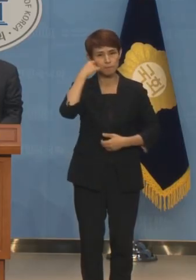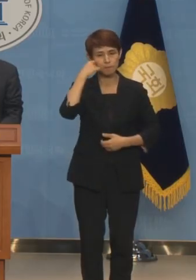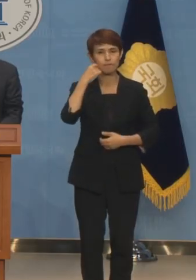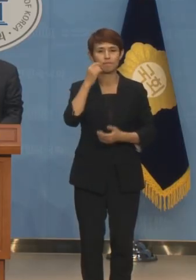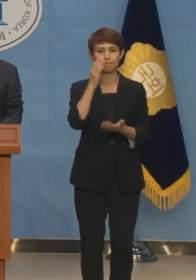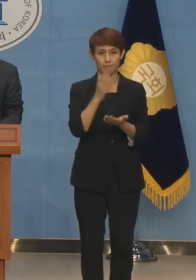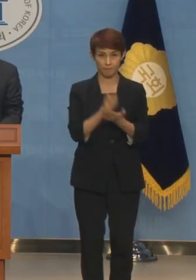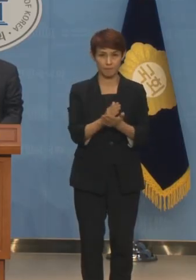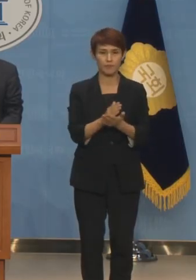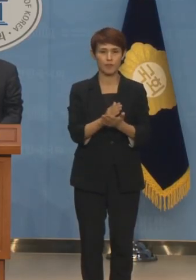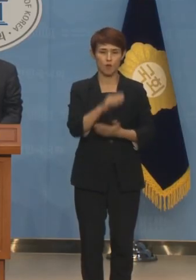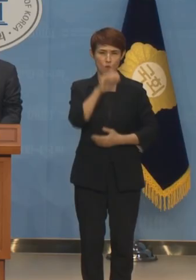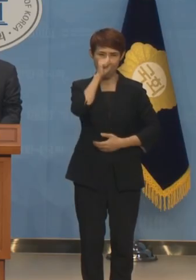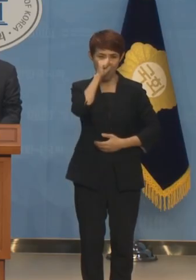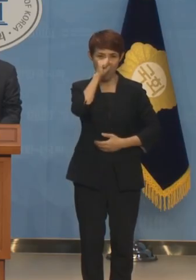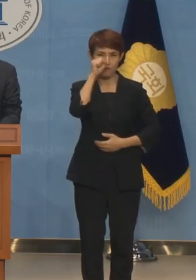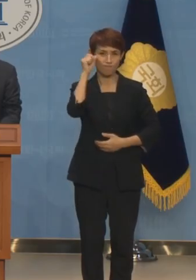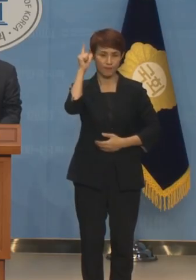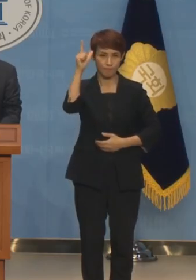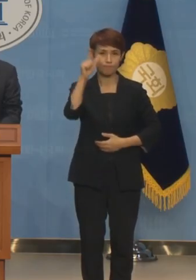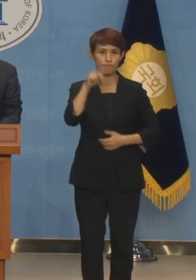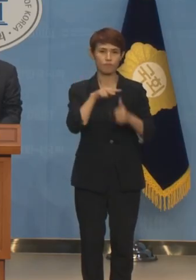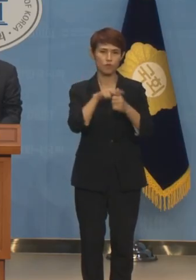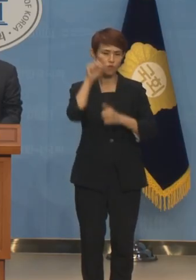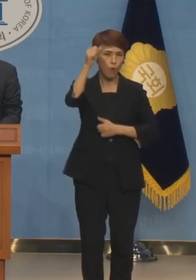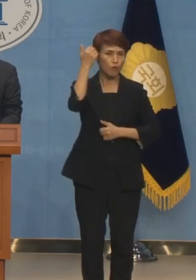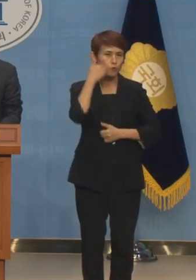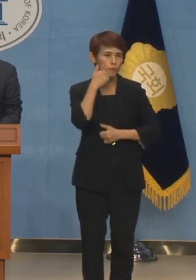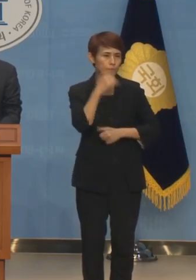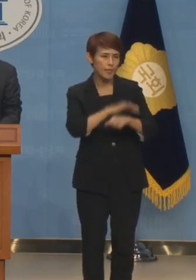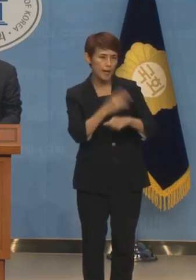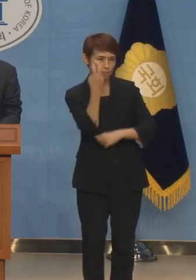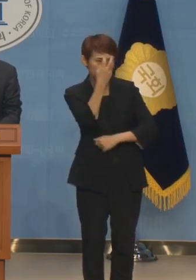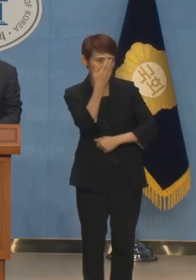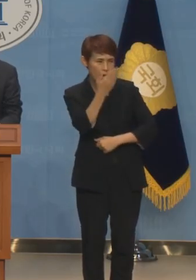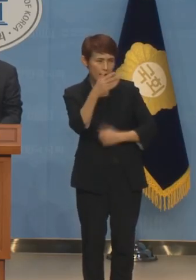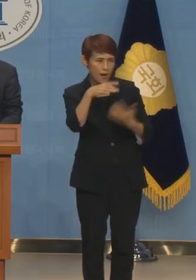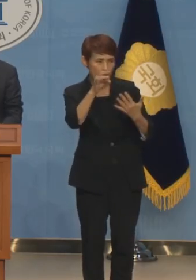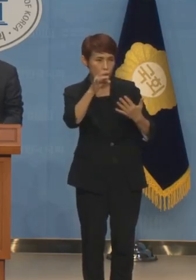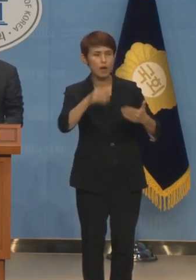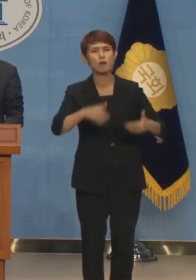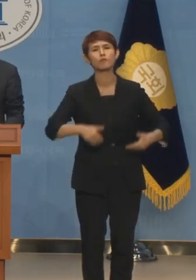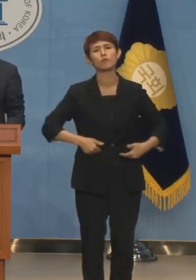훌륭한 후보자들을 제대로 검증할 수 있어야 한다고 생각했습니다.